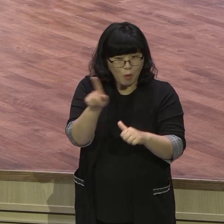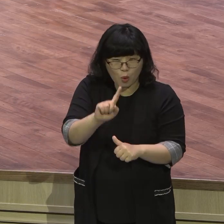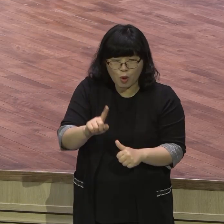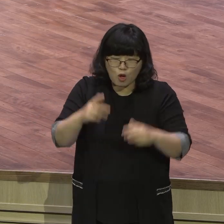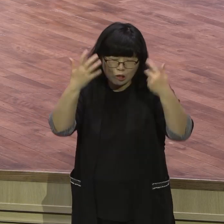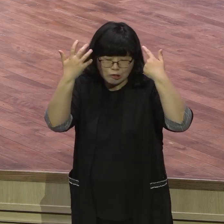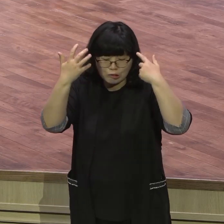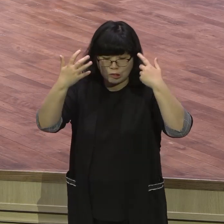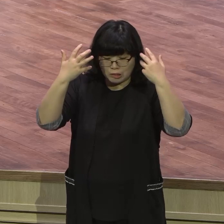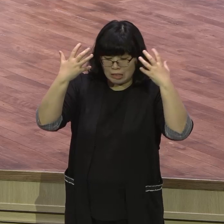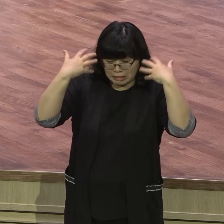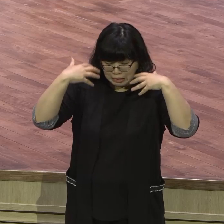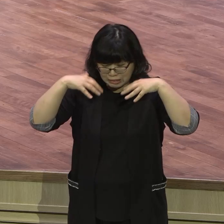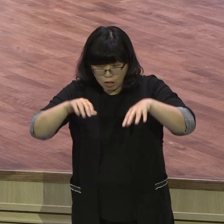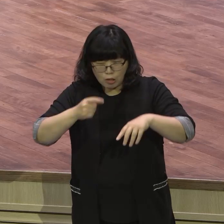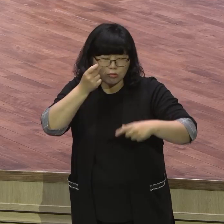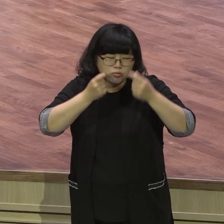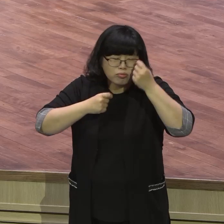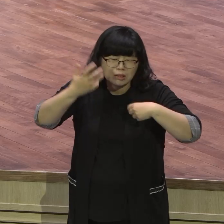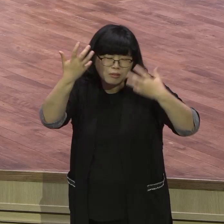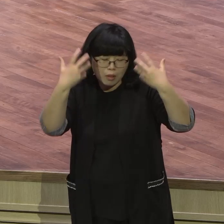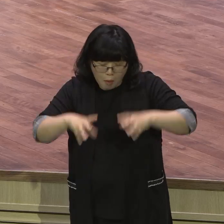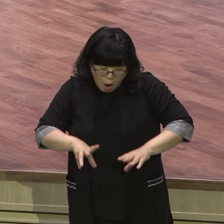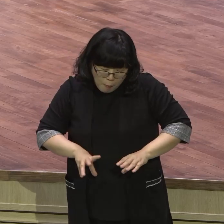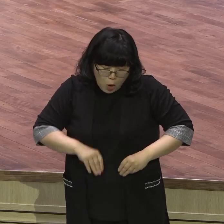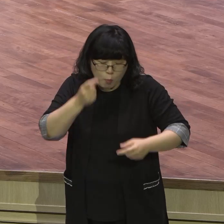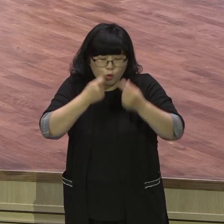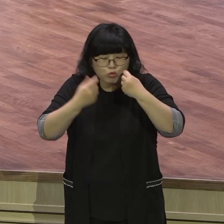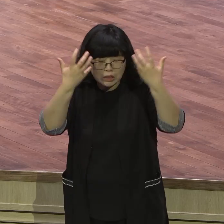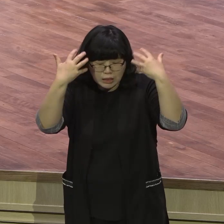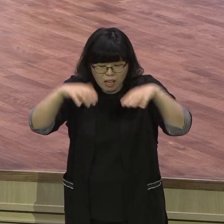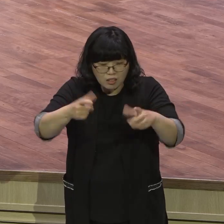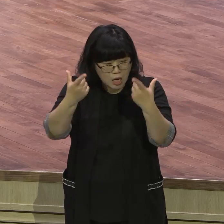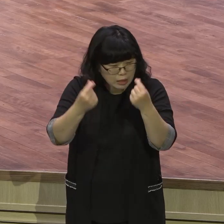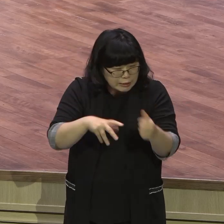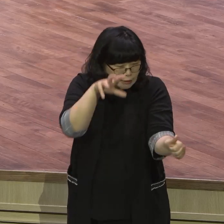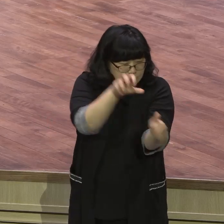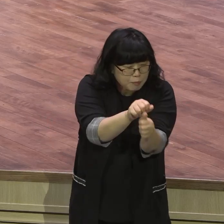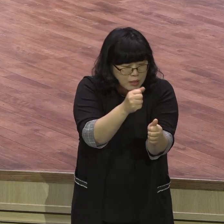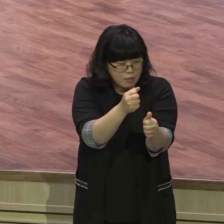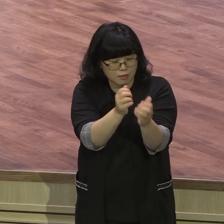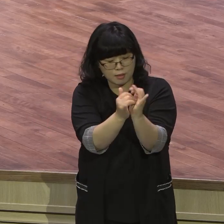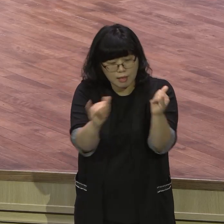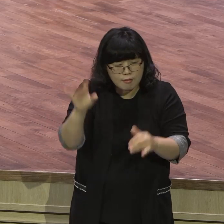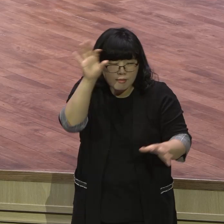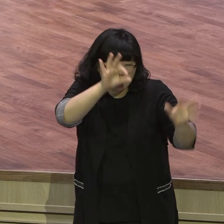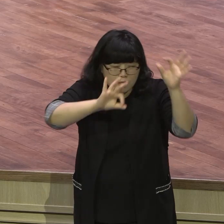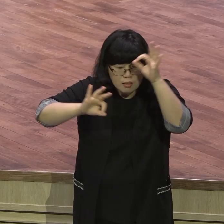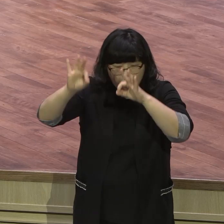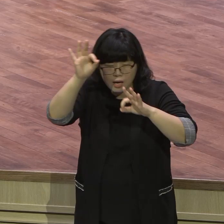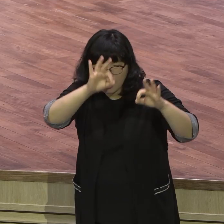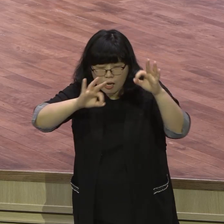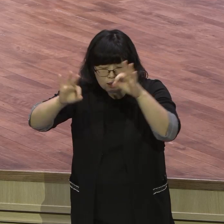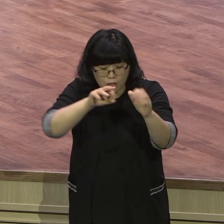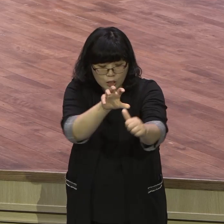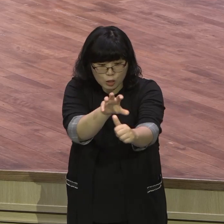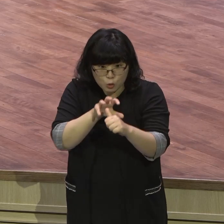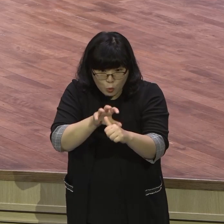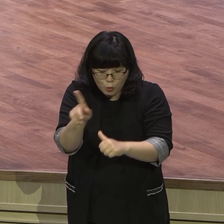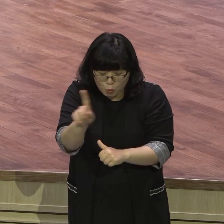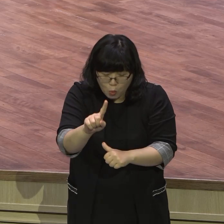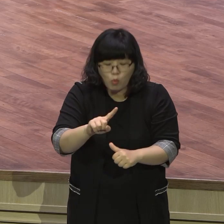문제는 하나님의 자녀가 되고서도 이런 옛 털에서 여전히 허우적거린 것이 문제예요. 이것만큼 안타까운 것이